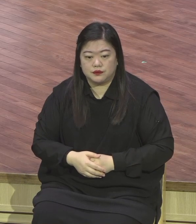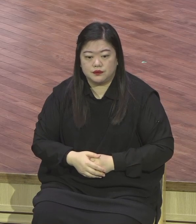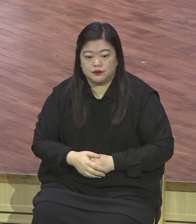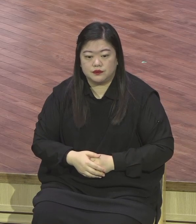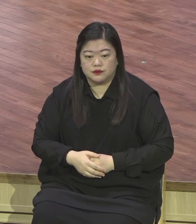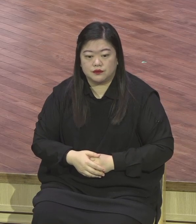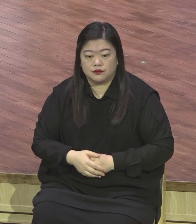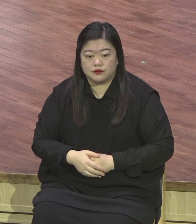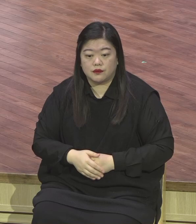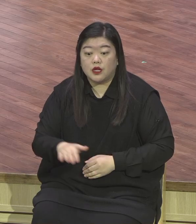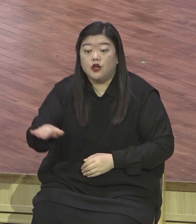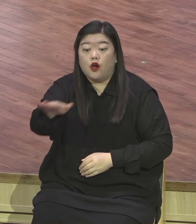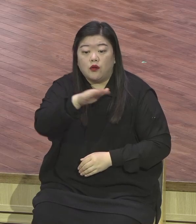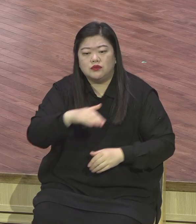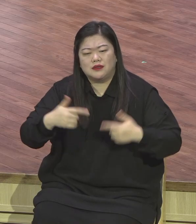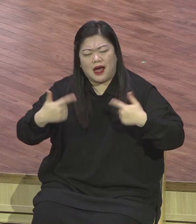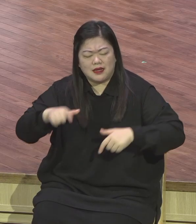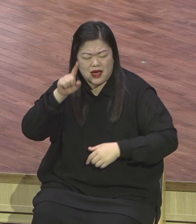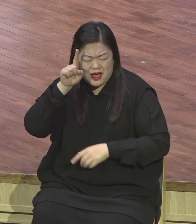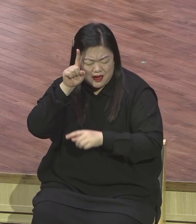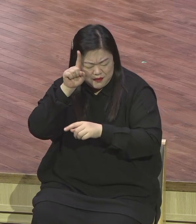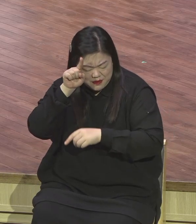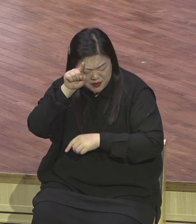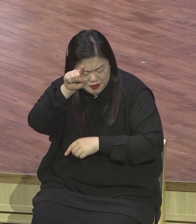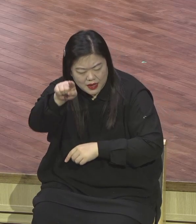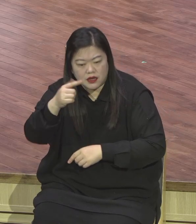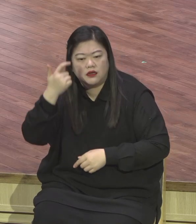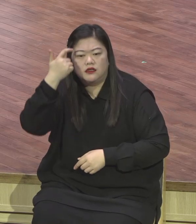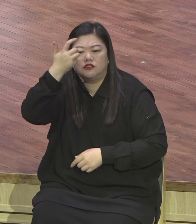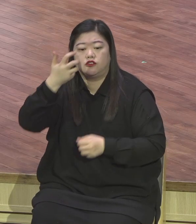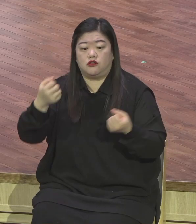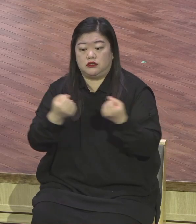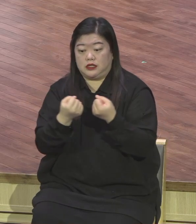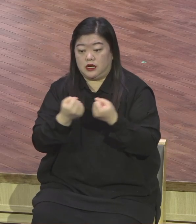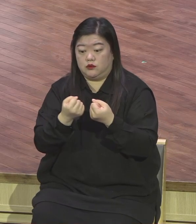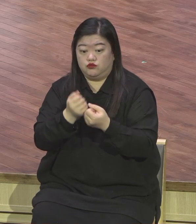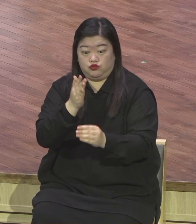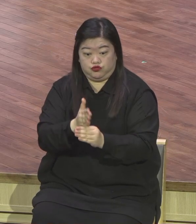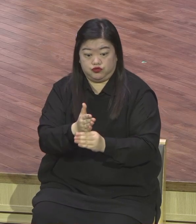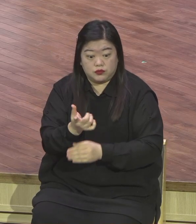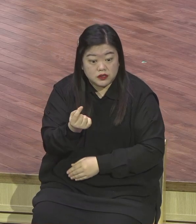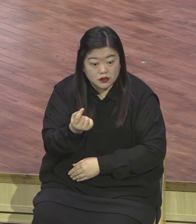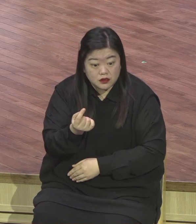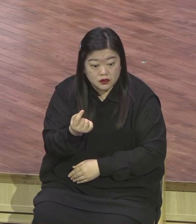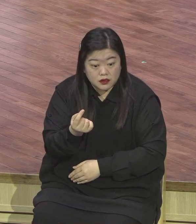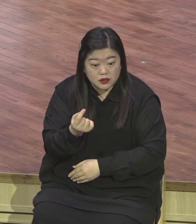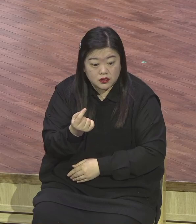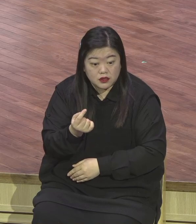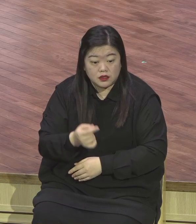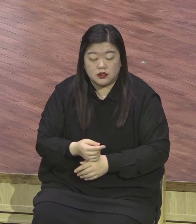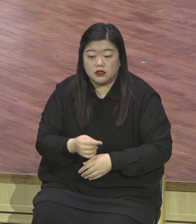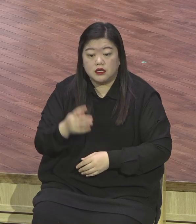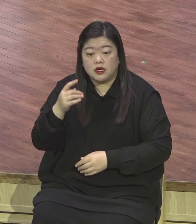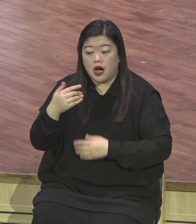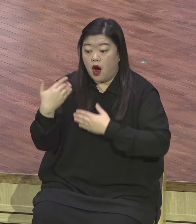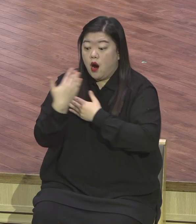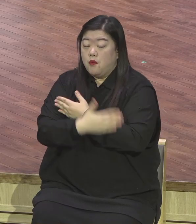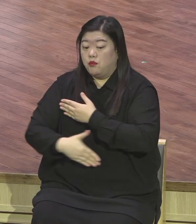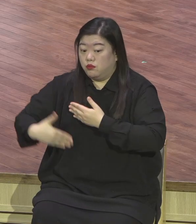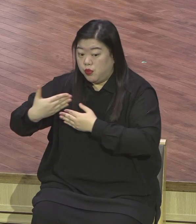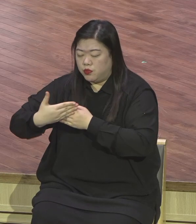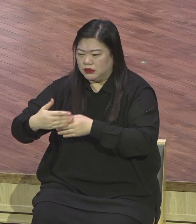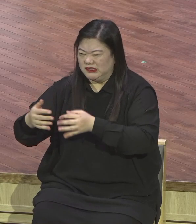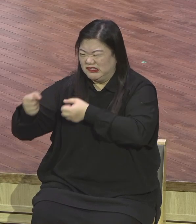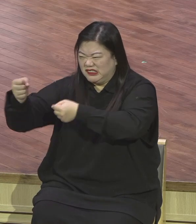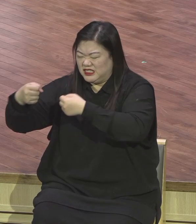육신적 싸움이냐 영적 싸움이냐 둘 중에 하나예요. 중간은 없어요. 육신적 싸움 안 하면 영적 싸움이에요. 그래서 우리는